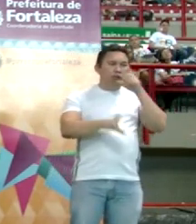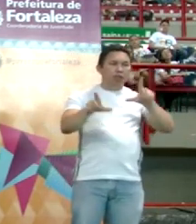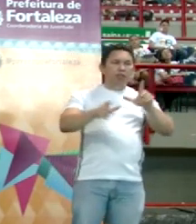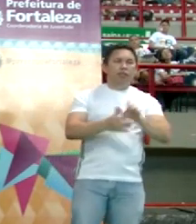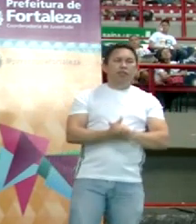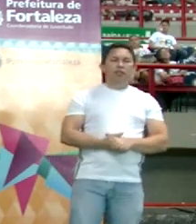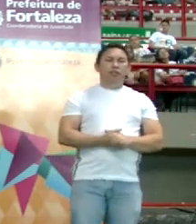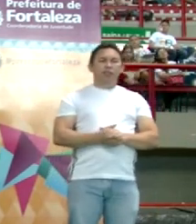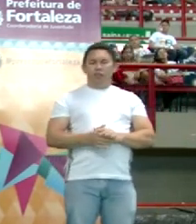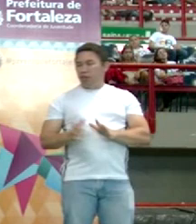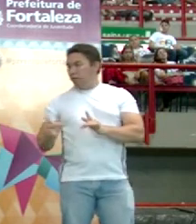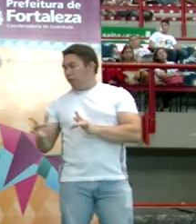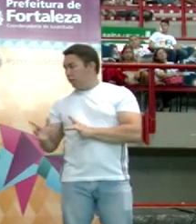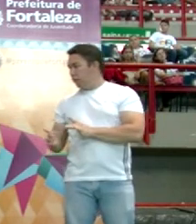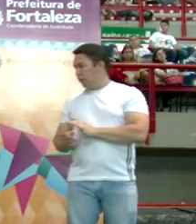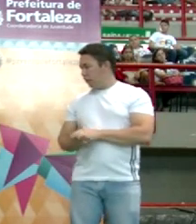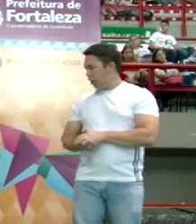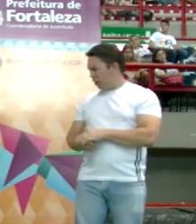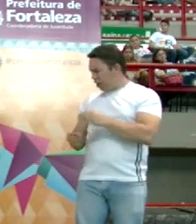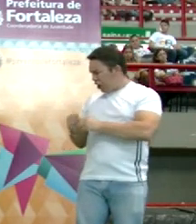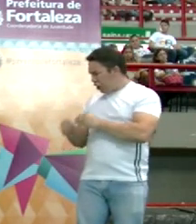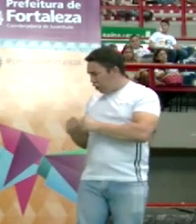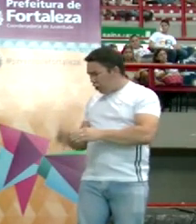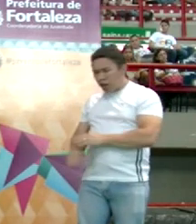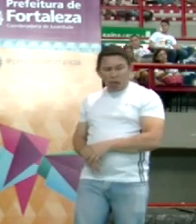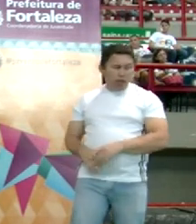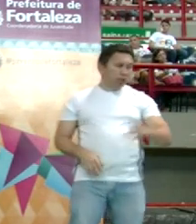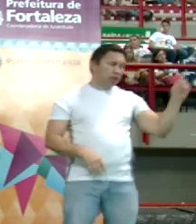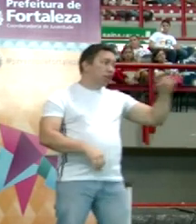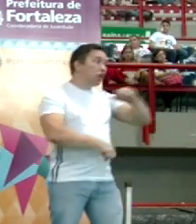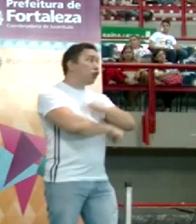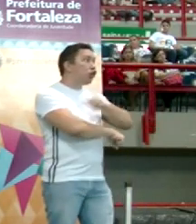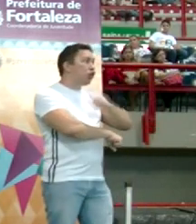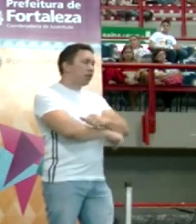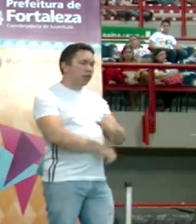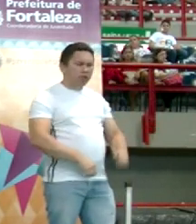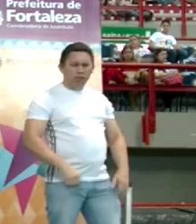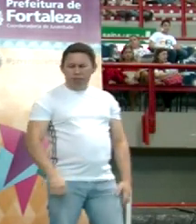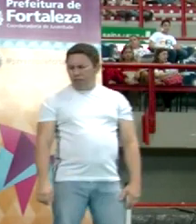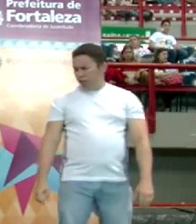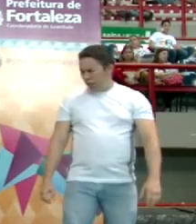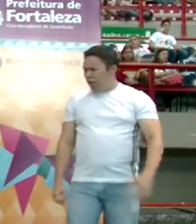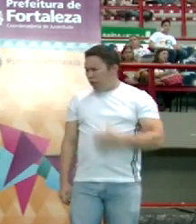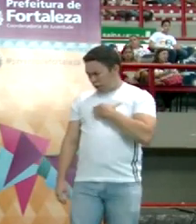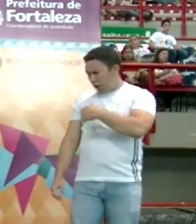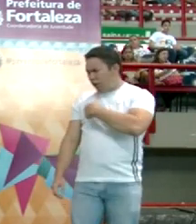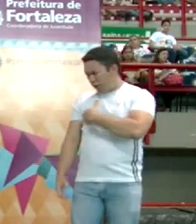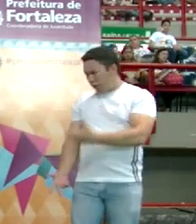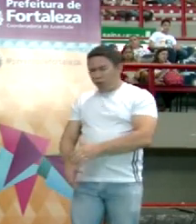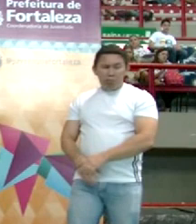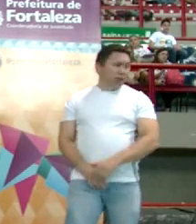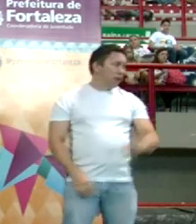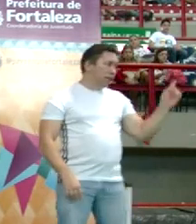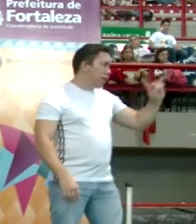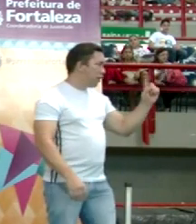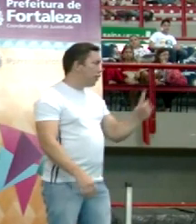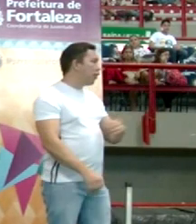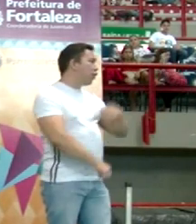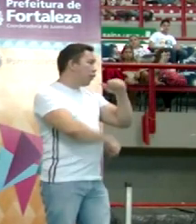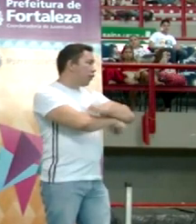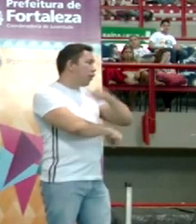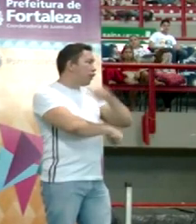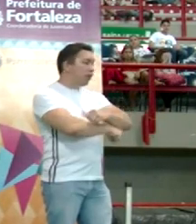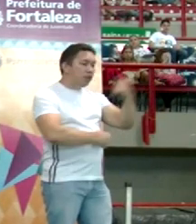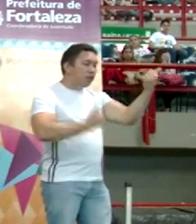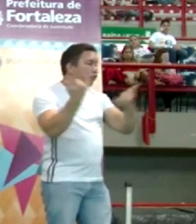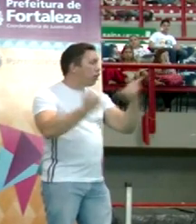Aí o namorado, já é a novela? Não, jornal. A namorada, tá com raiva de mim, é? Não, jornal é